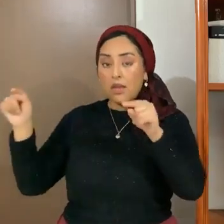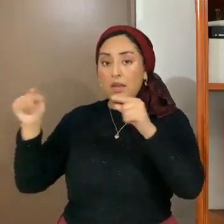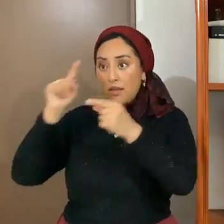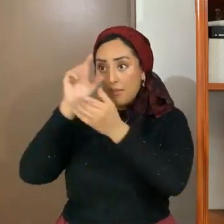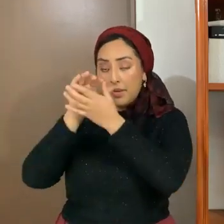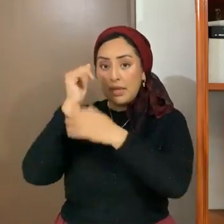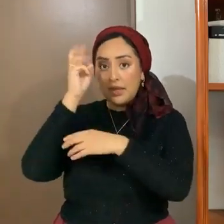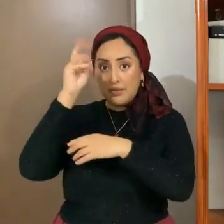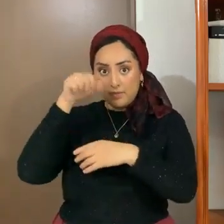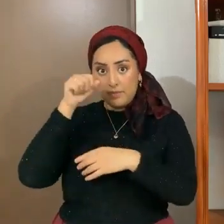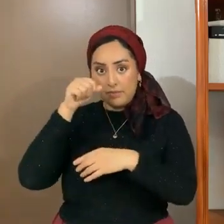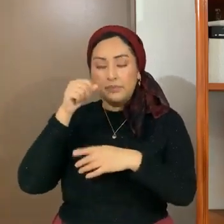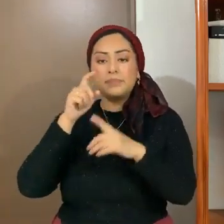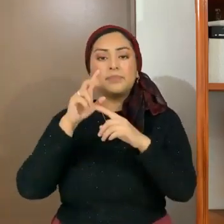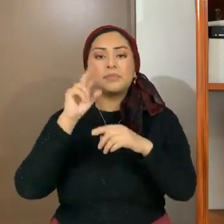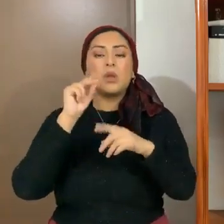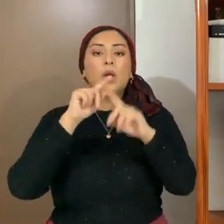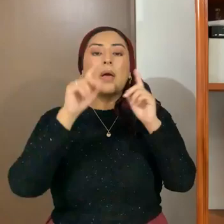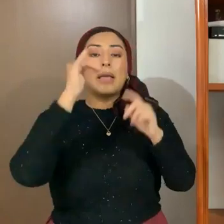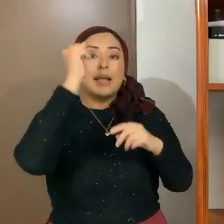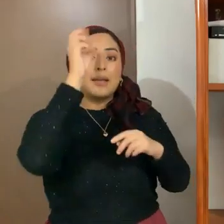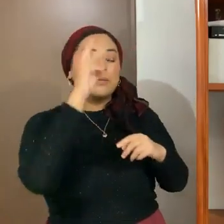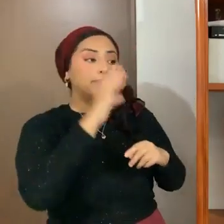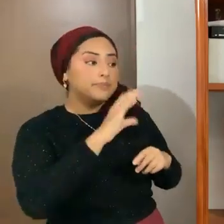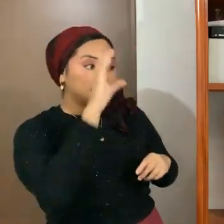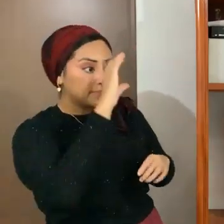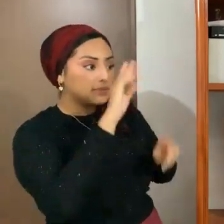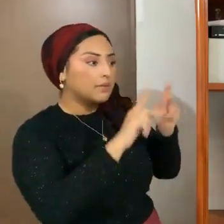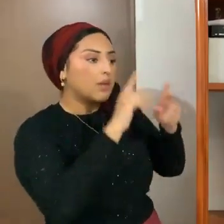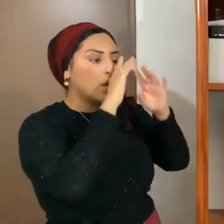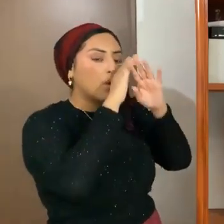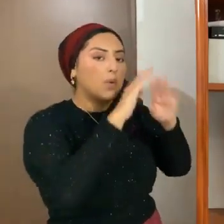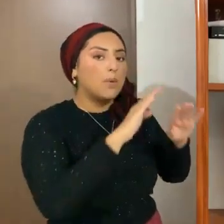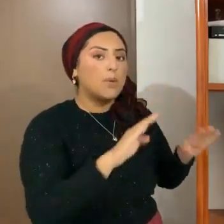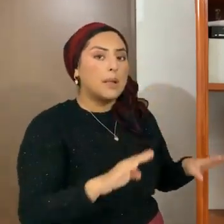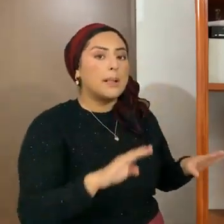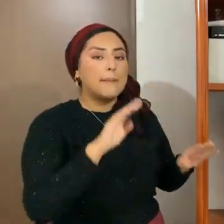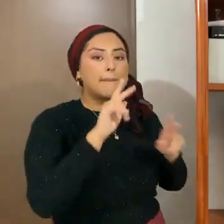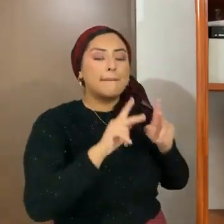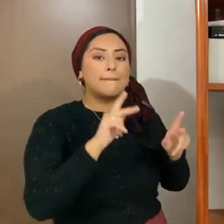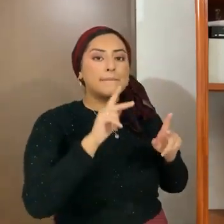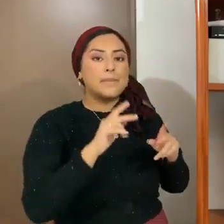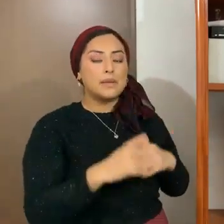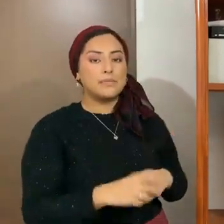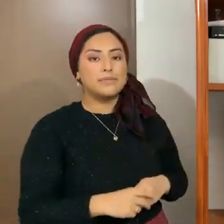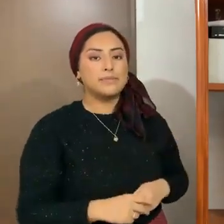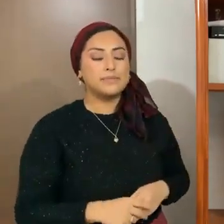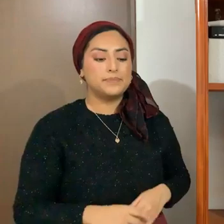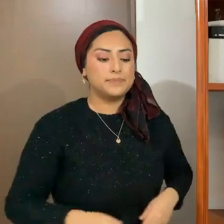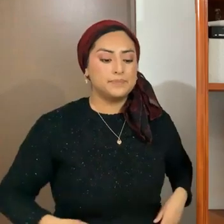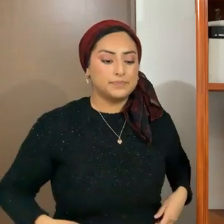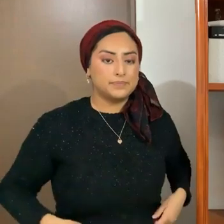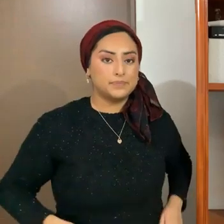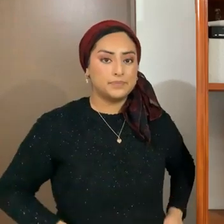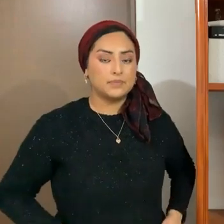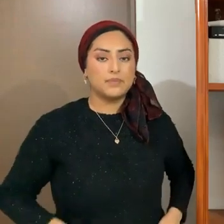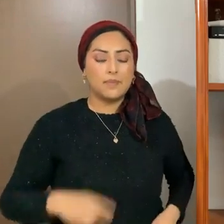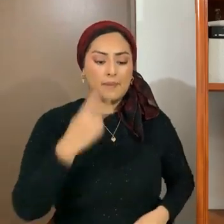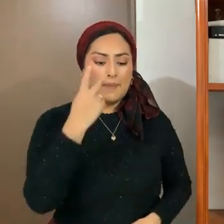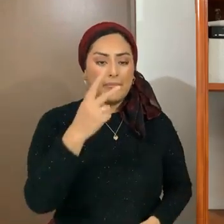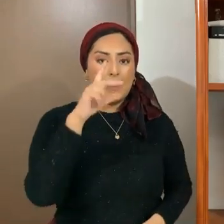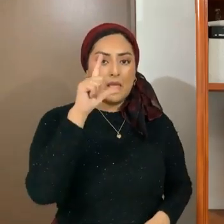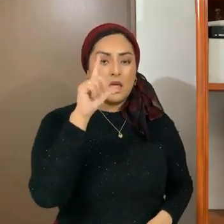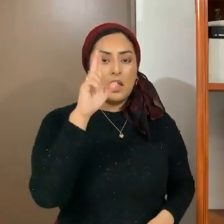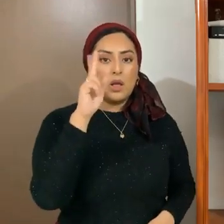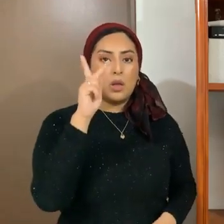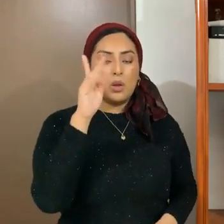que creyeron en él, no, él buscó a los humildes, él buscó según su corazón. Vamos a